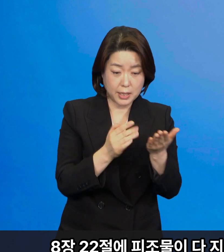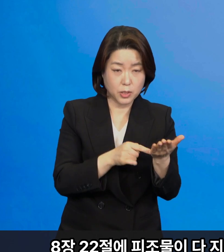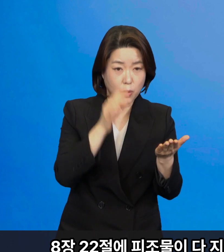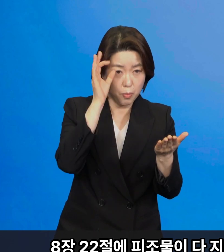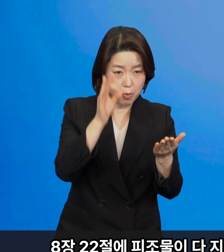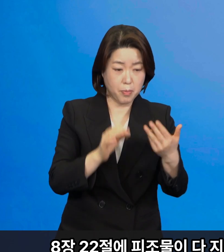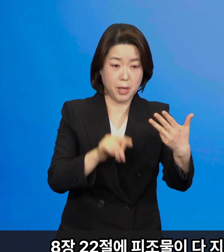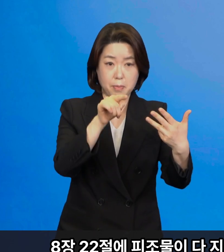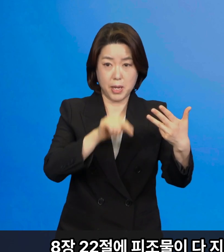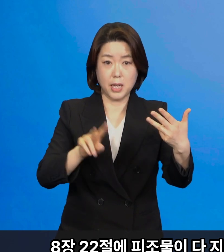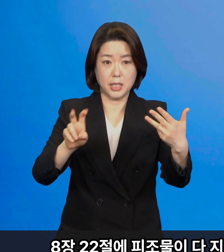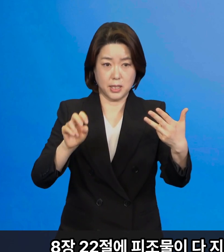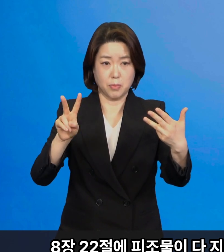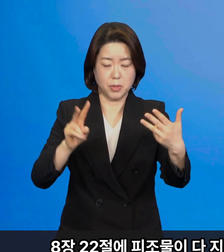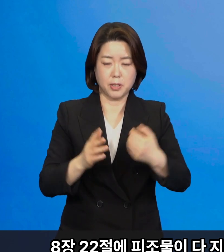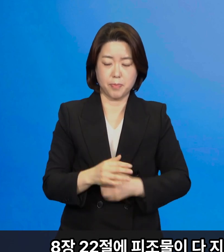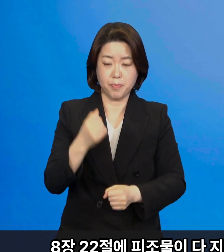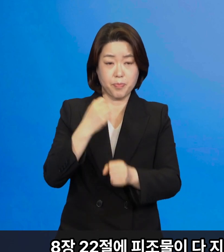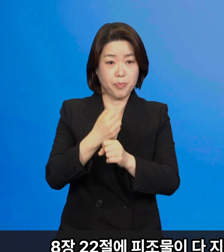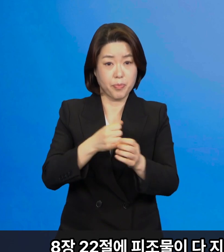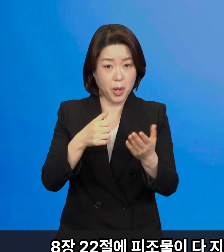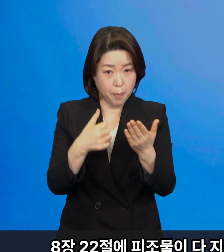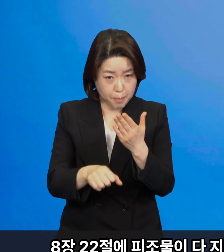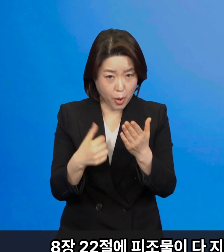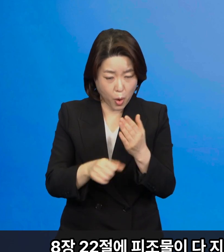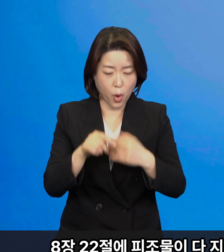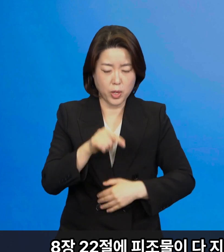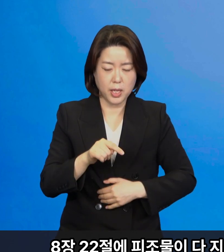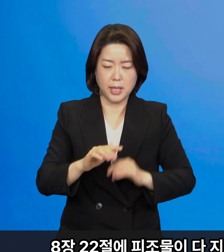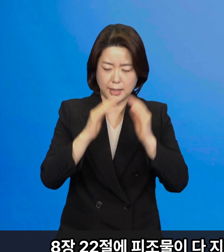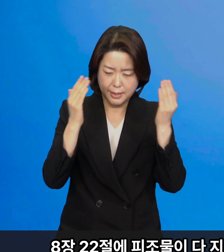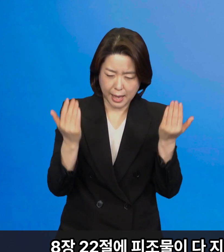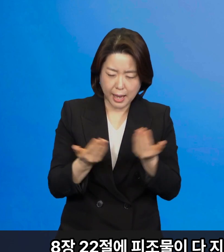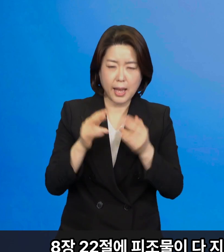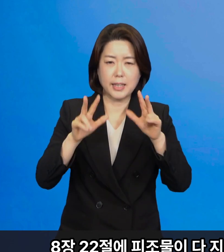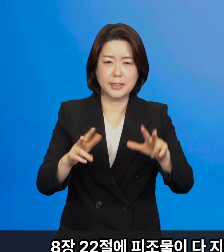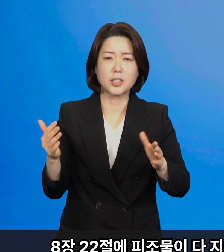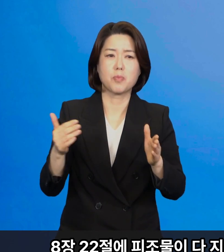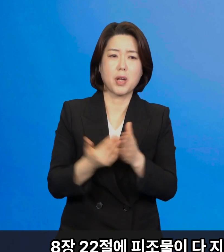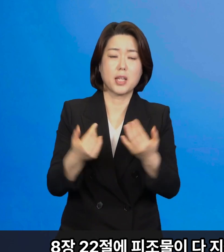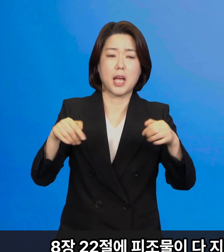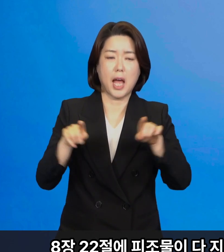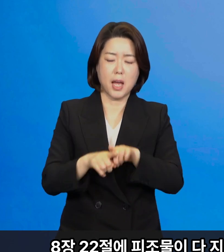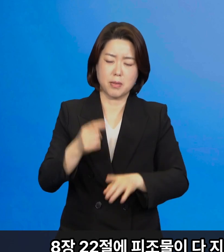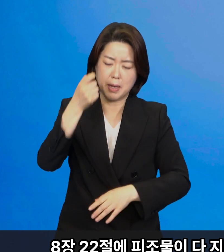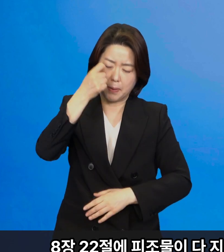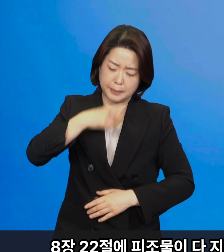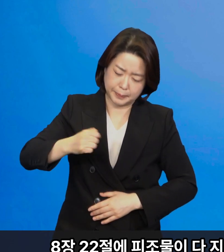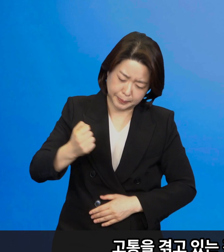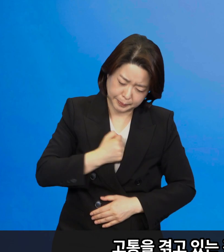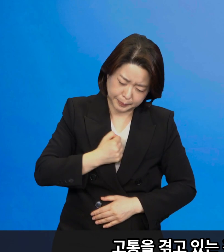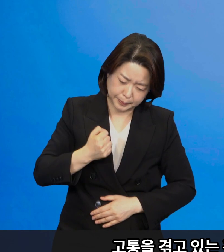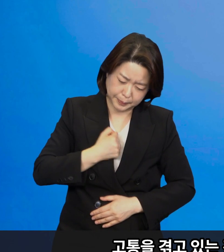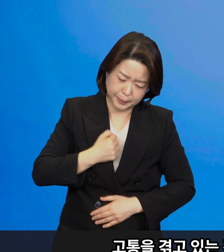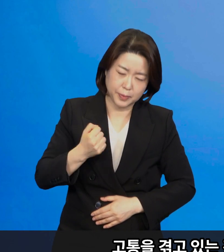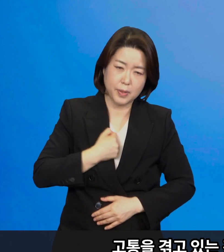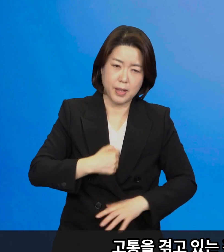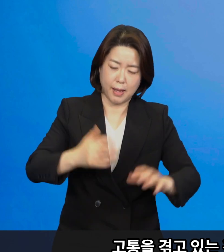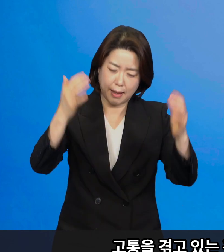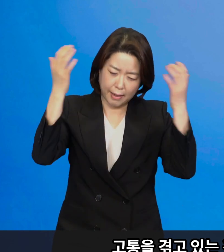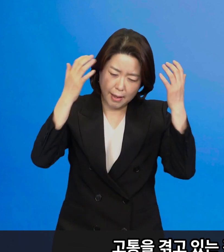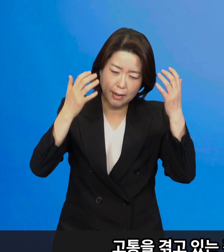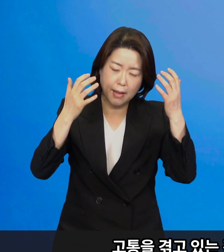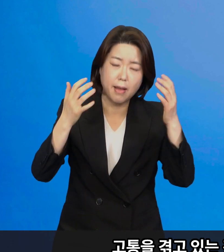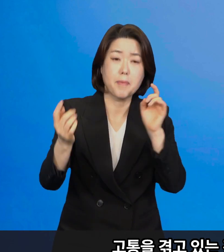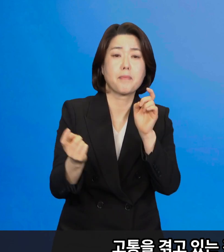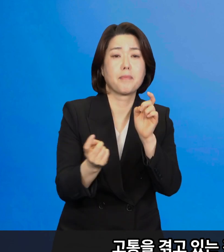8장 22절에 피조물, the whole creation이 다 지금까지 함께 탄식하며 신음하며 고통을 겪고 있는